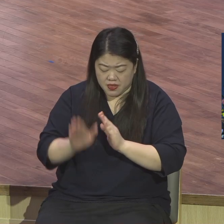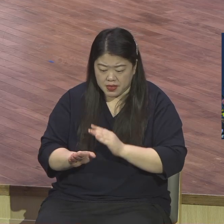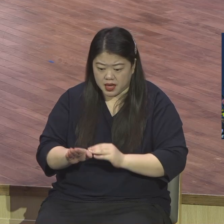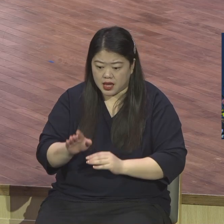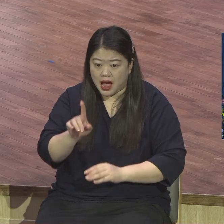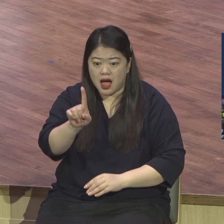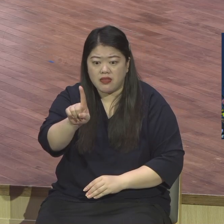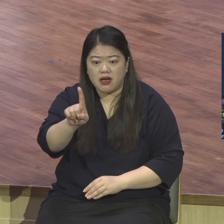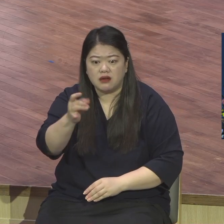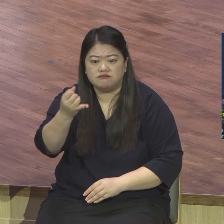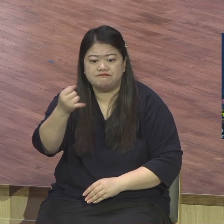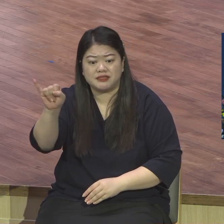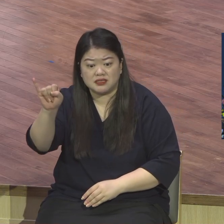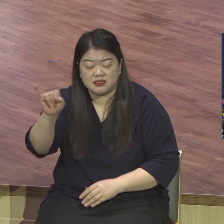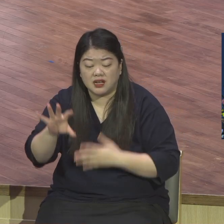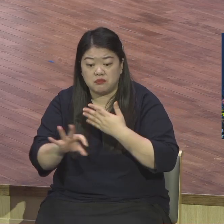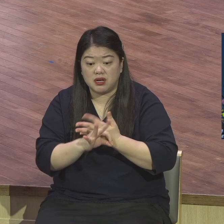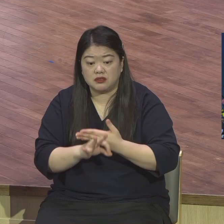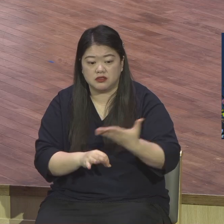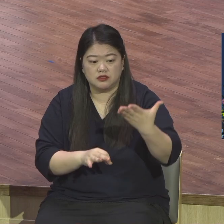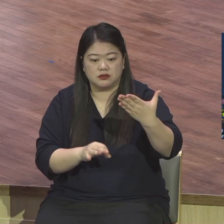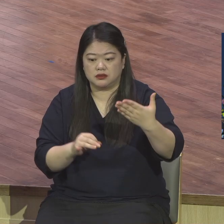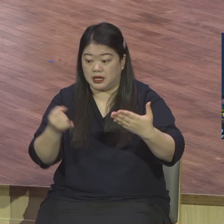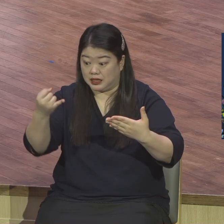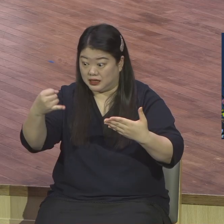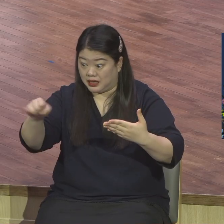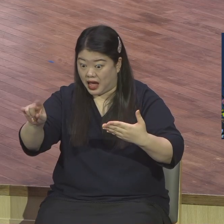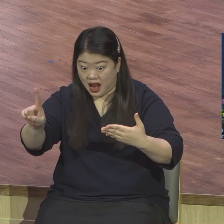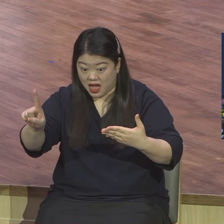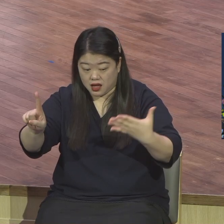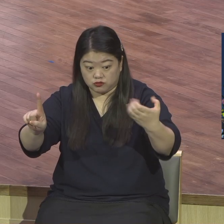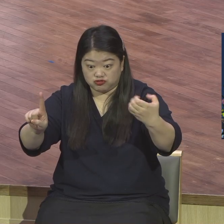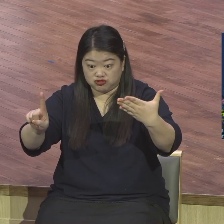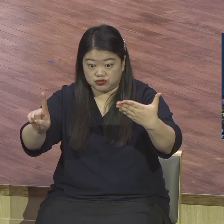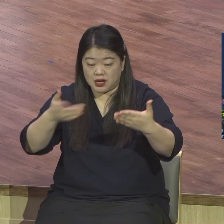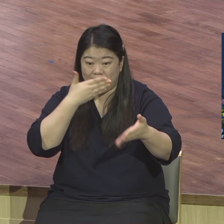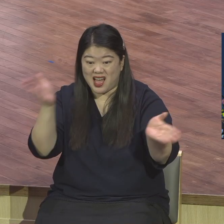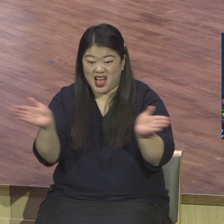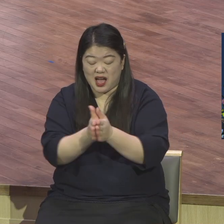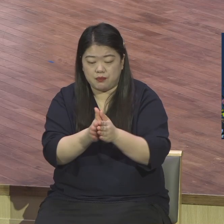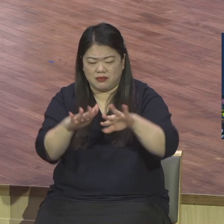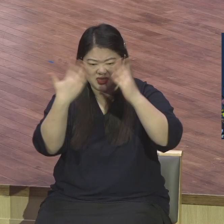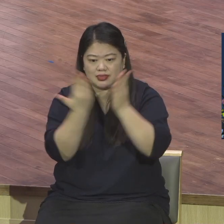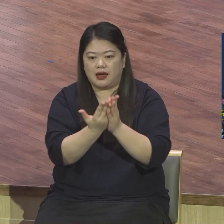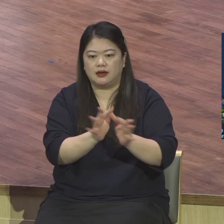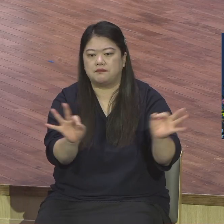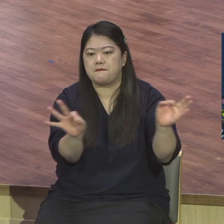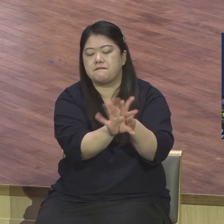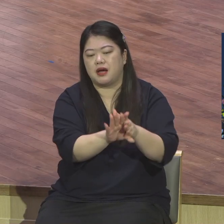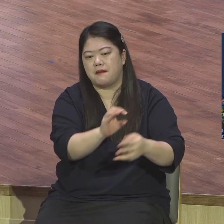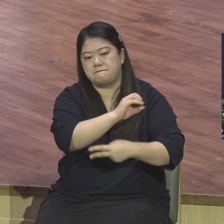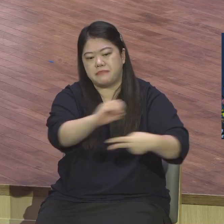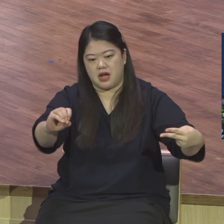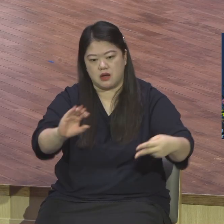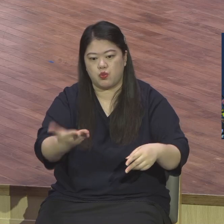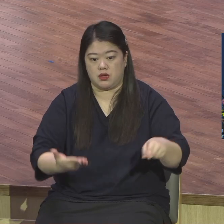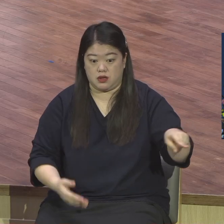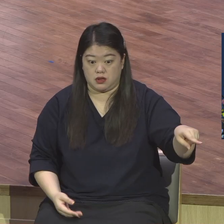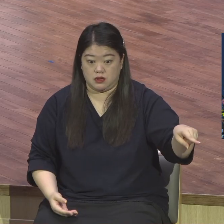없지요. 계속 정죄지요. 뭐 재앙이지요. 뭐 좀. 바울은